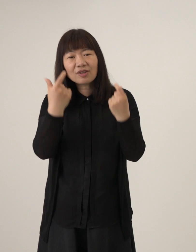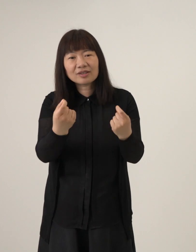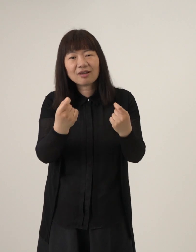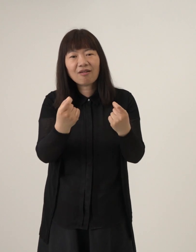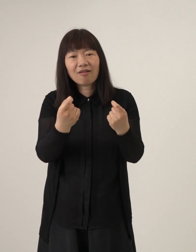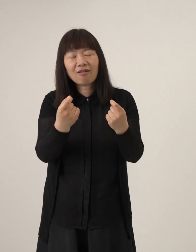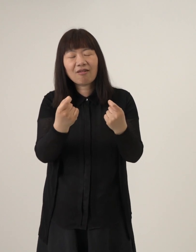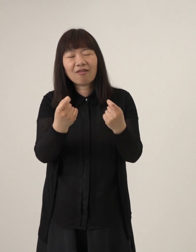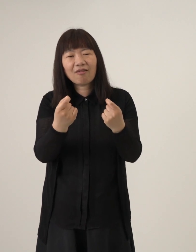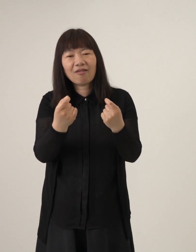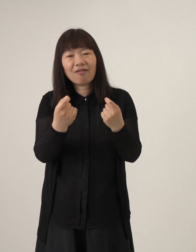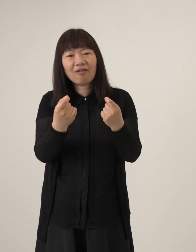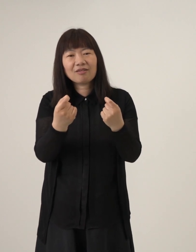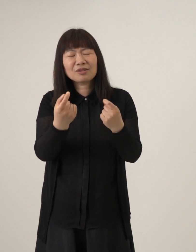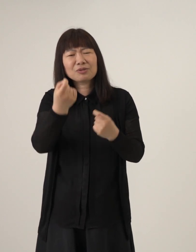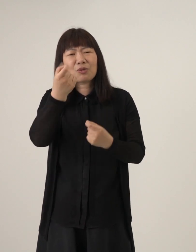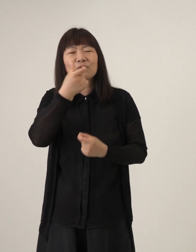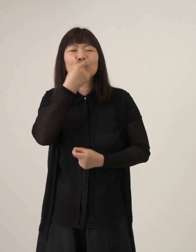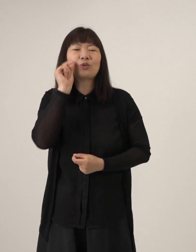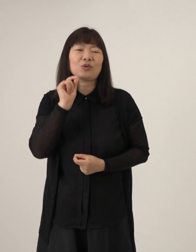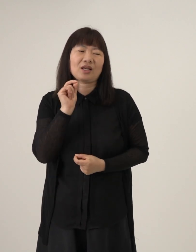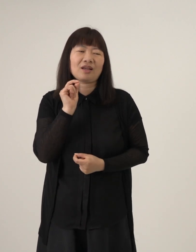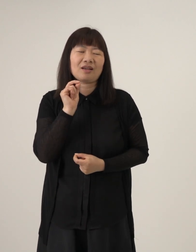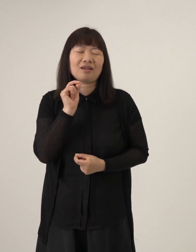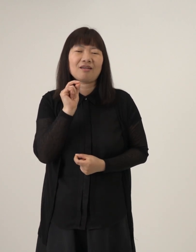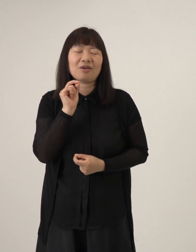어디가 텅 비어버린 거죠? 어디가?